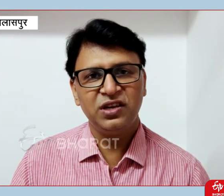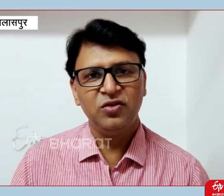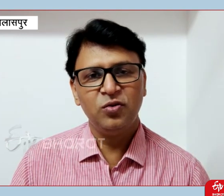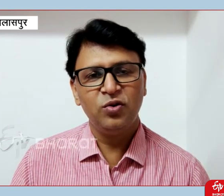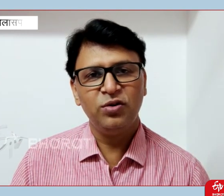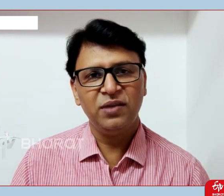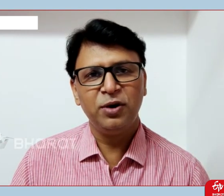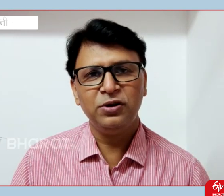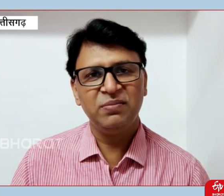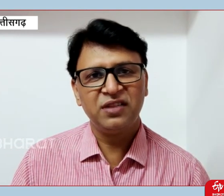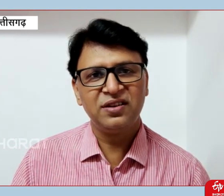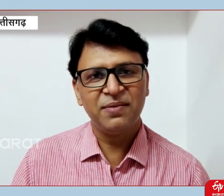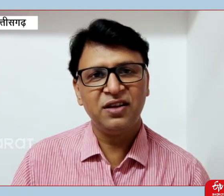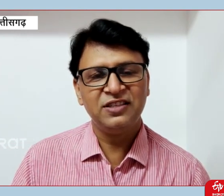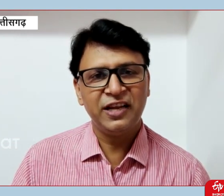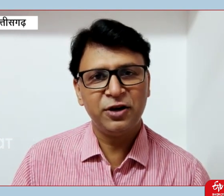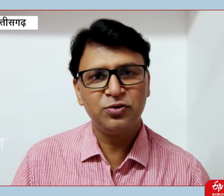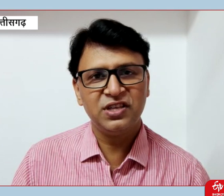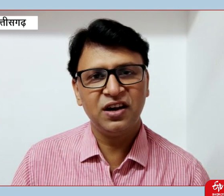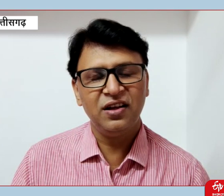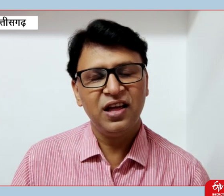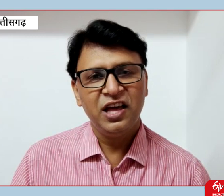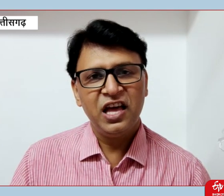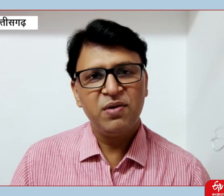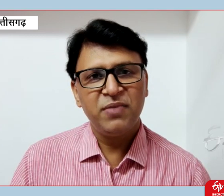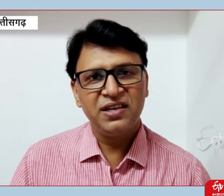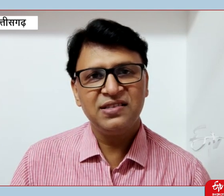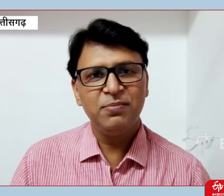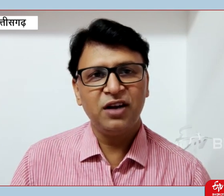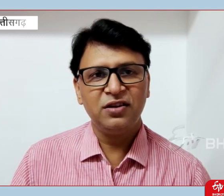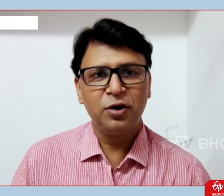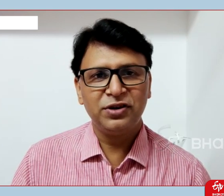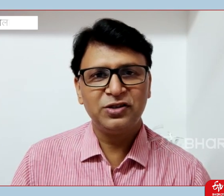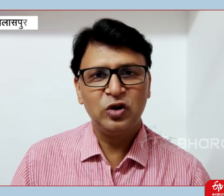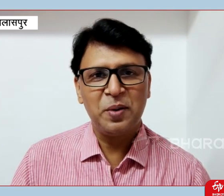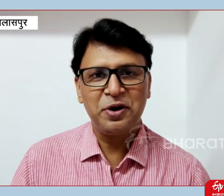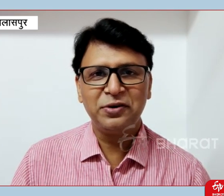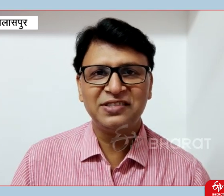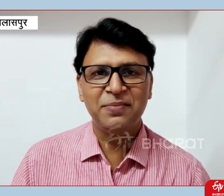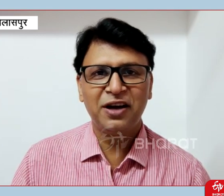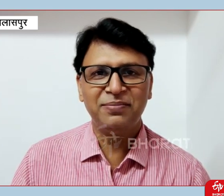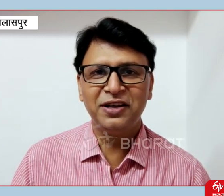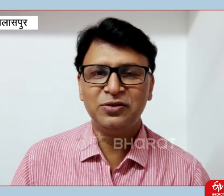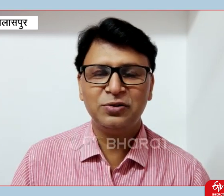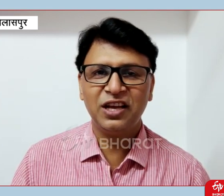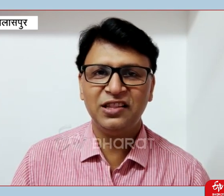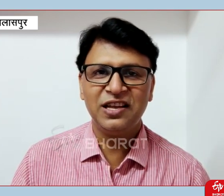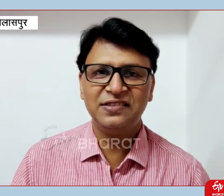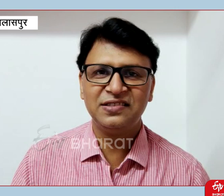से उन्होंने बहुत ही परेतन के बाद इस लिंग्वेज को सीखा एवं मरीज की बाद मरीज को सही तरीके से